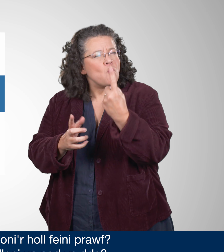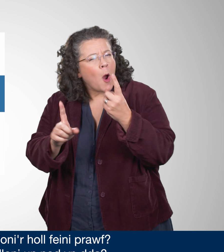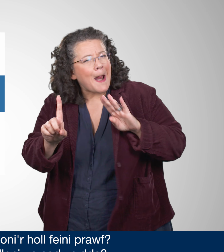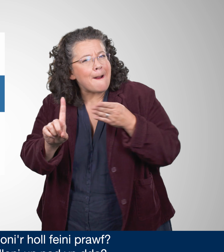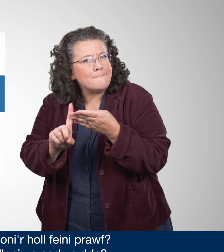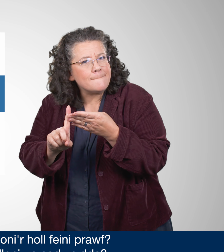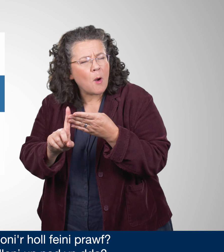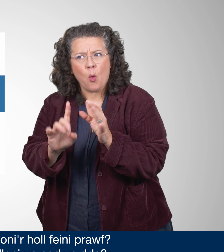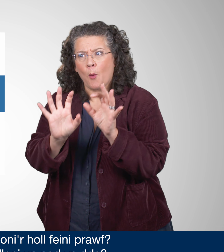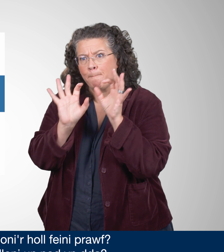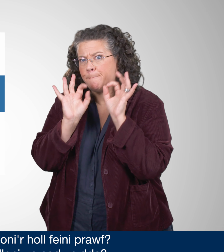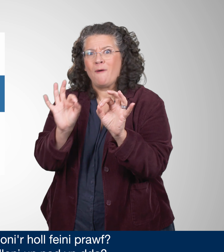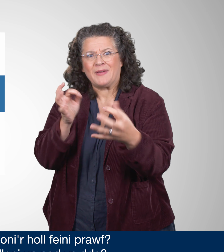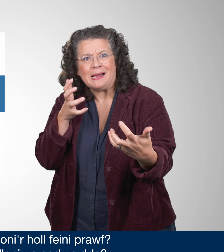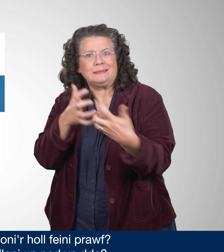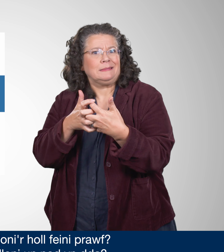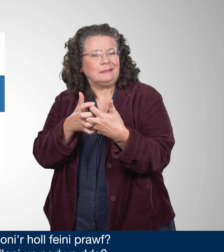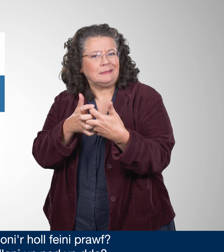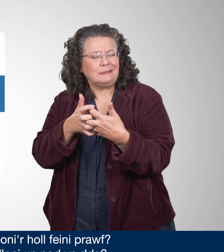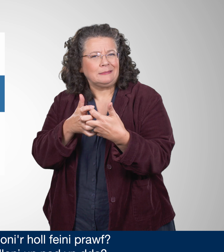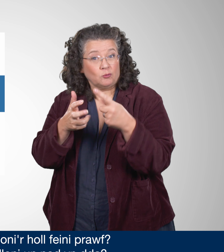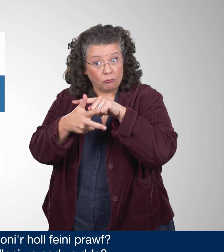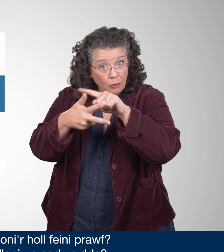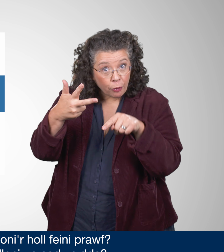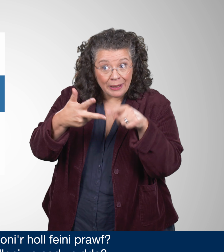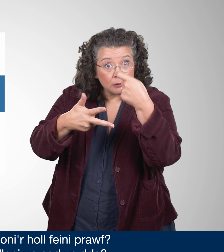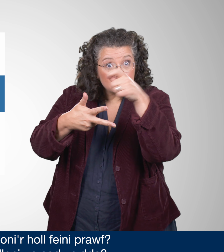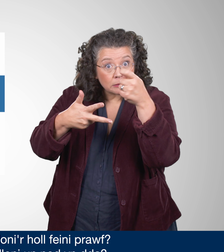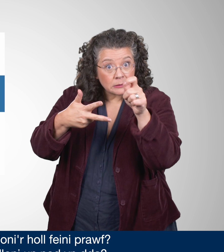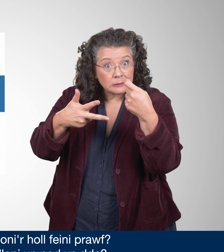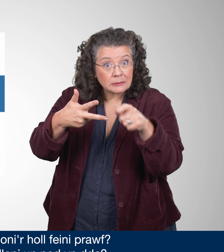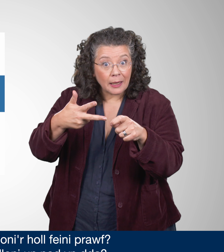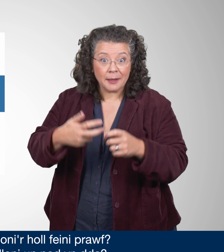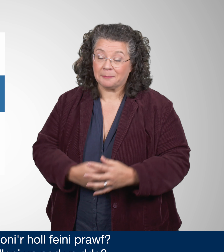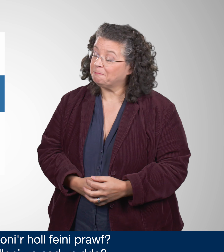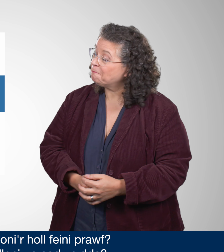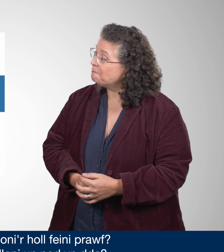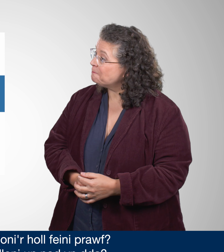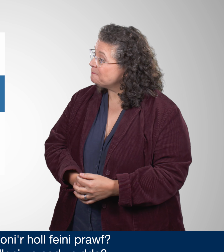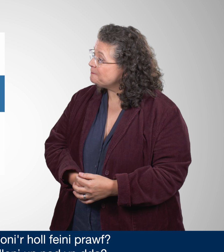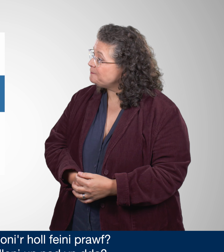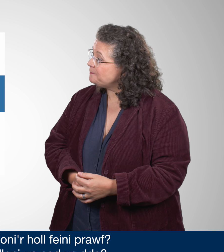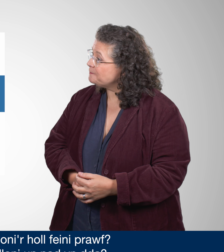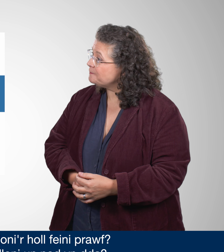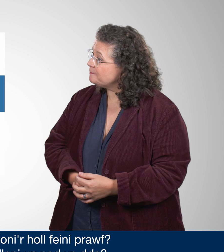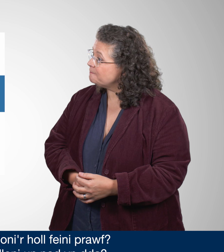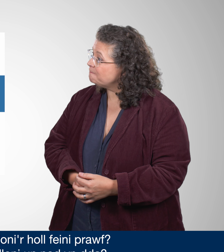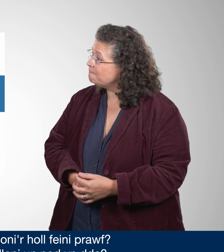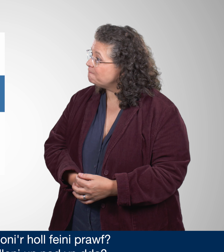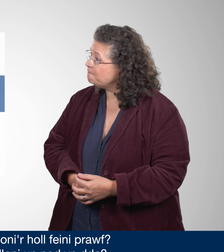Prawf? A yw eich prosiect yn bodloni un nod yn dda?